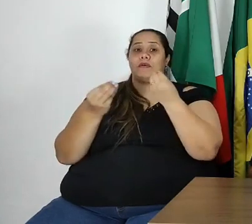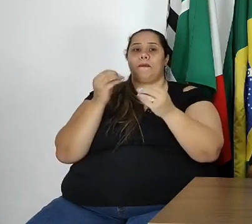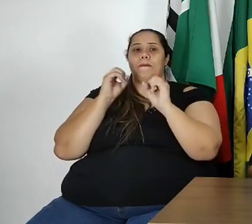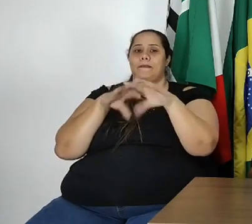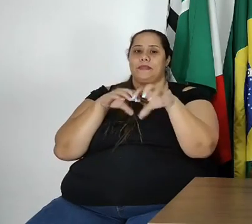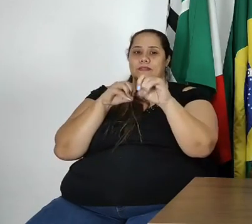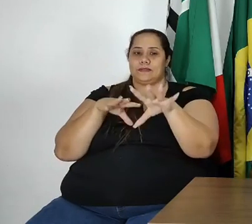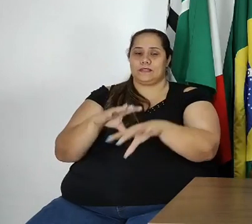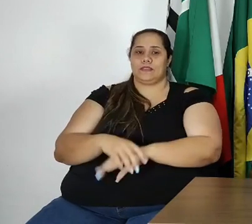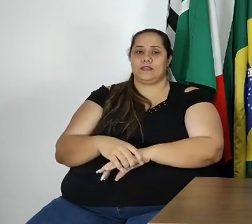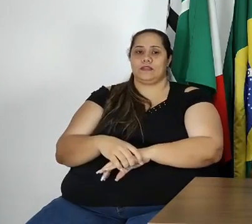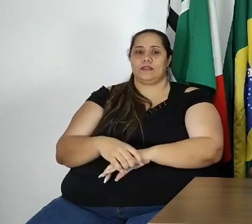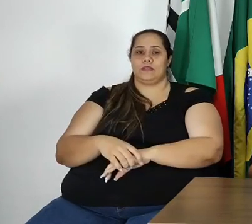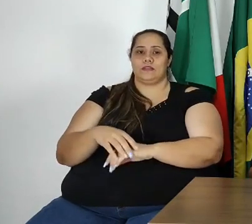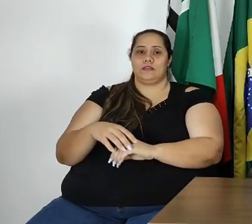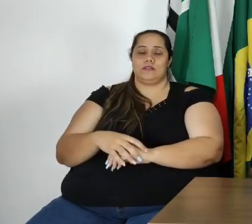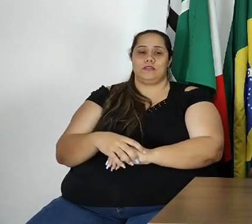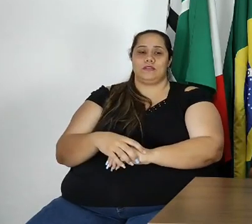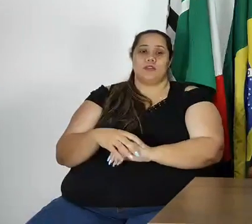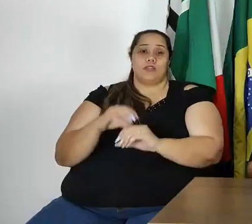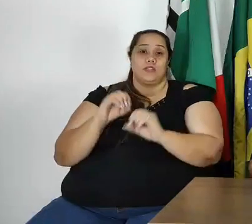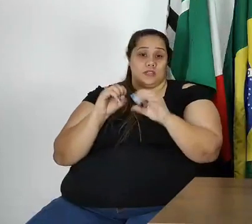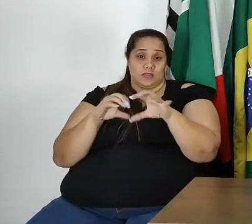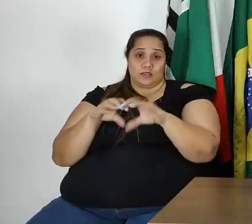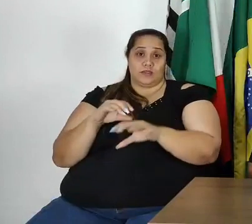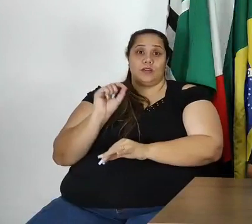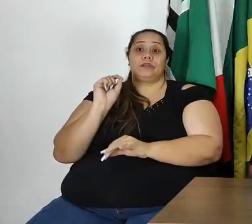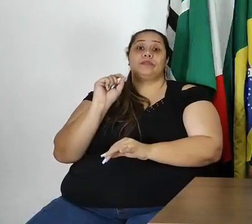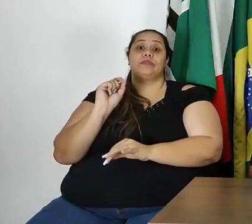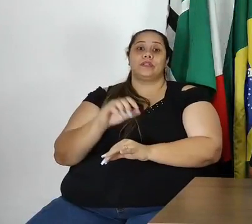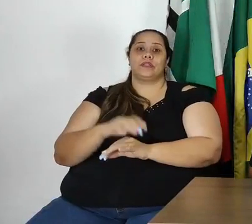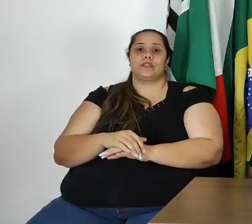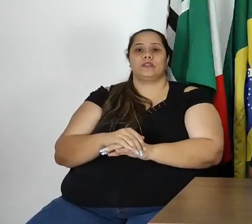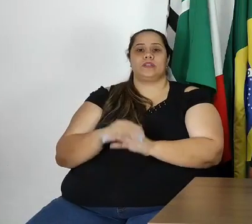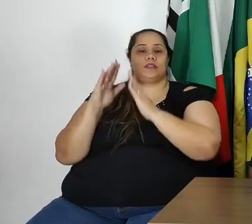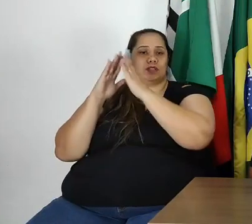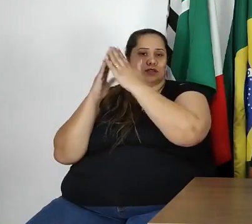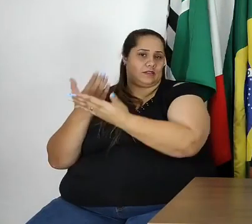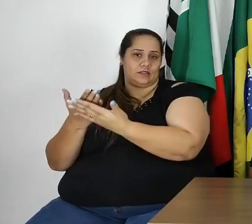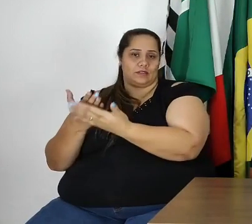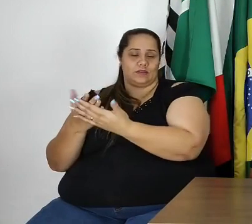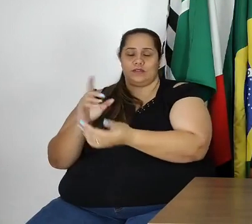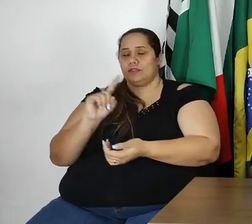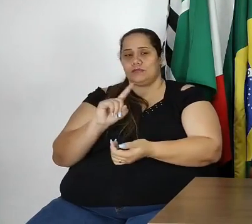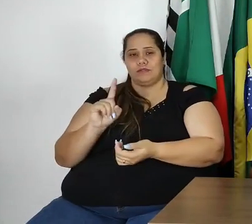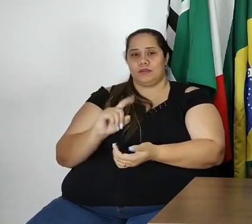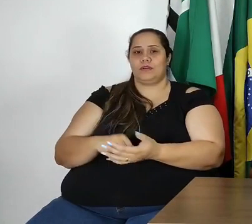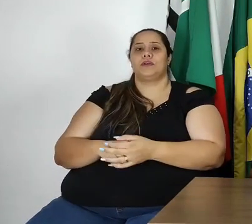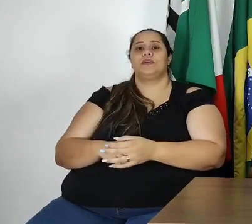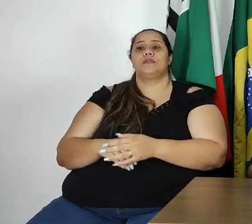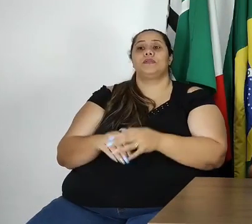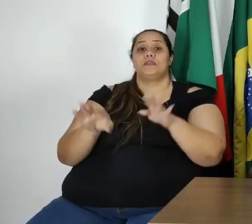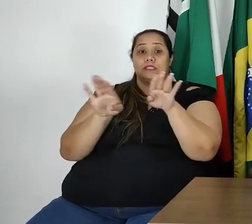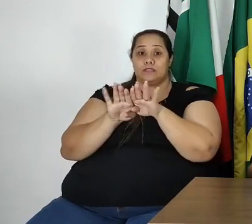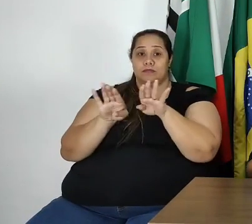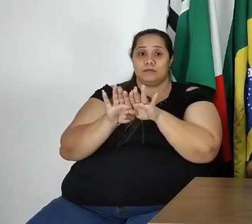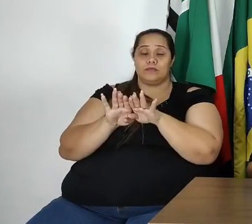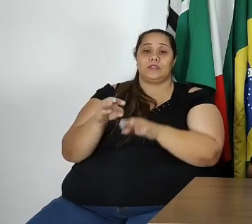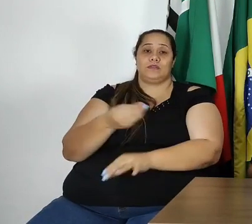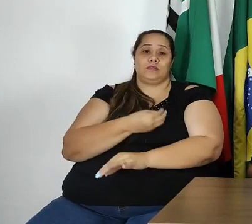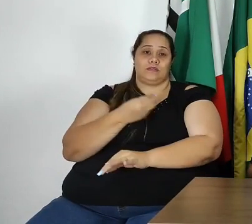quando falamos em educação, não é só o matricular ele na escola, mas é se preocupar com a